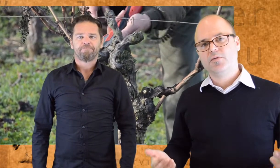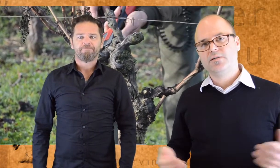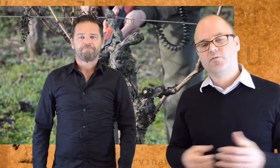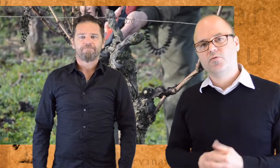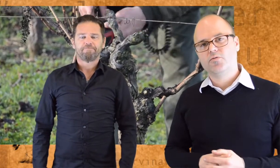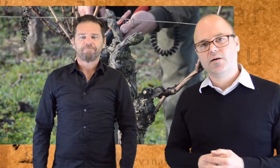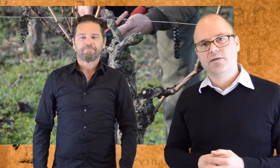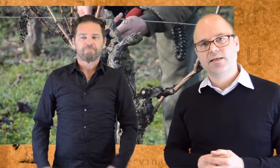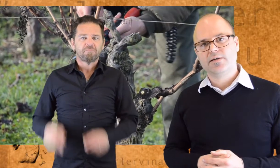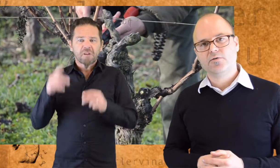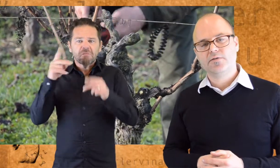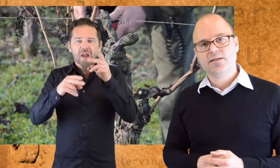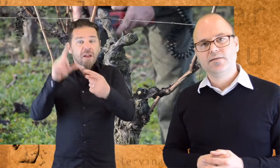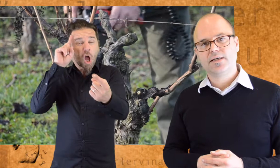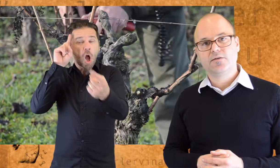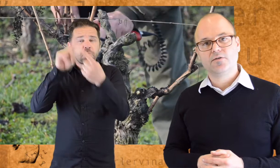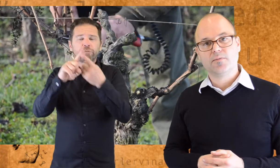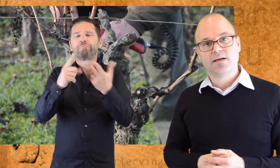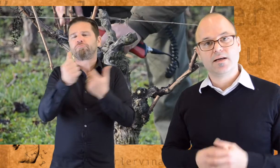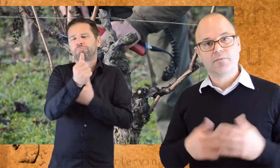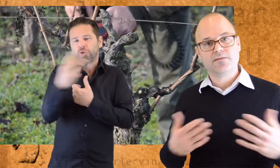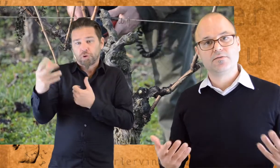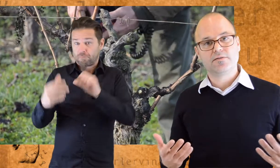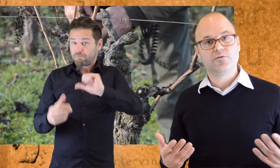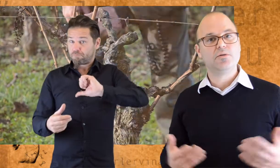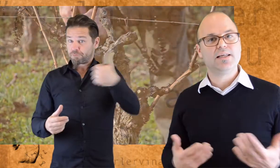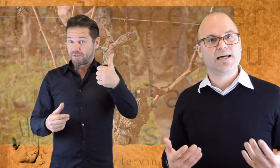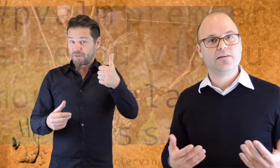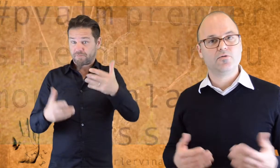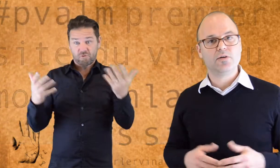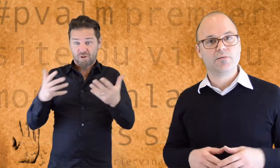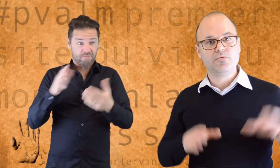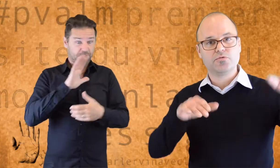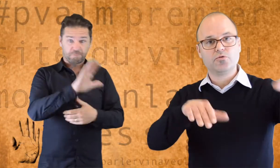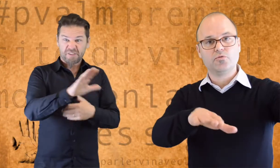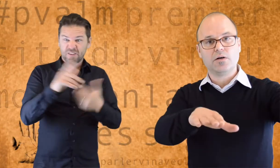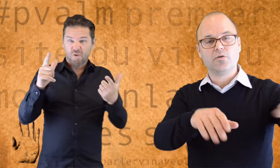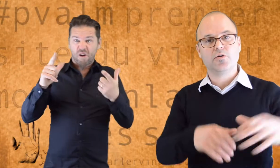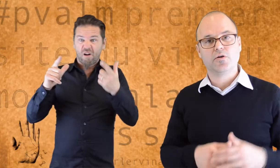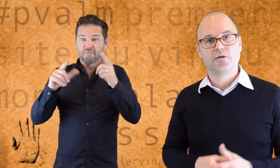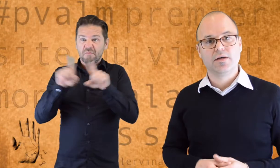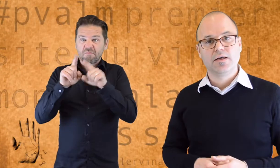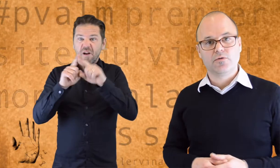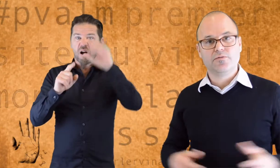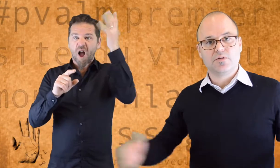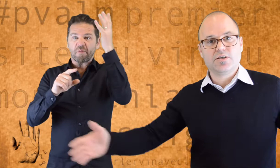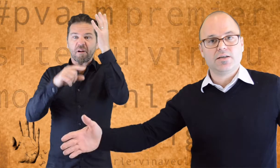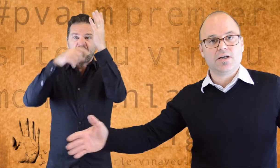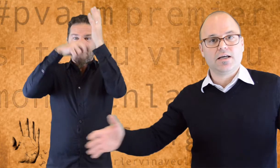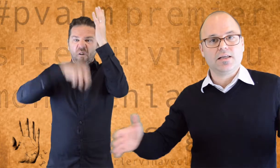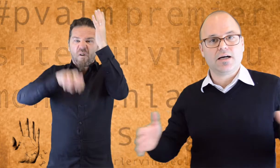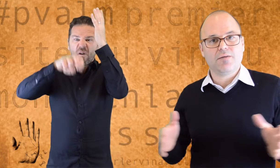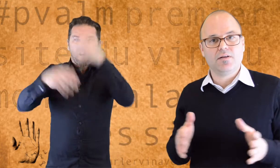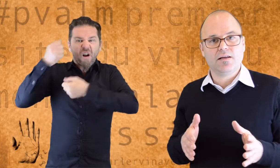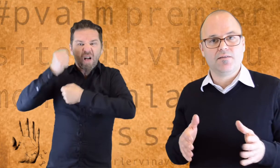La première raison pourquoi on va tailler une vigne, c'est que à la base c'est une liane, donc elle pousse surtout en longueur. Donc il faut déjà